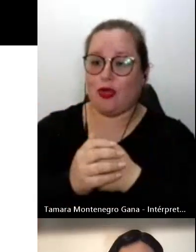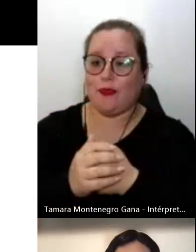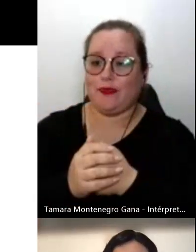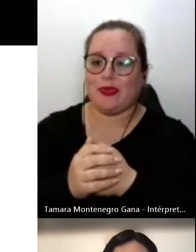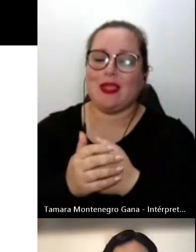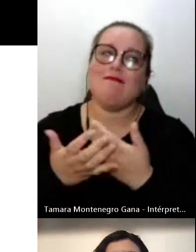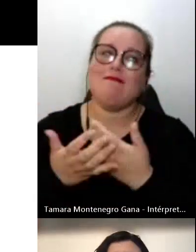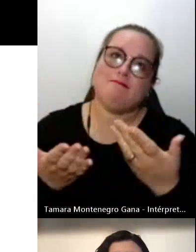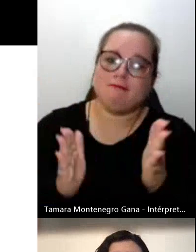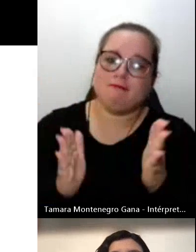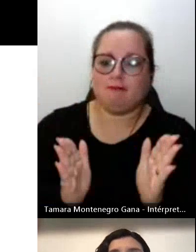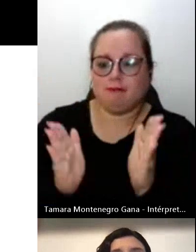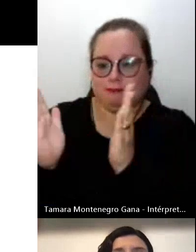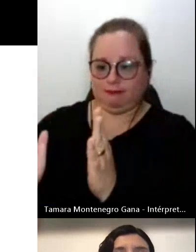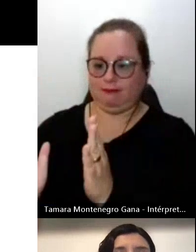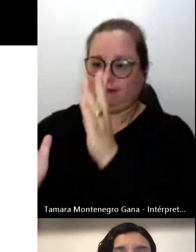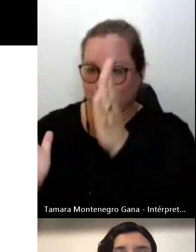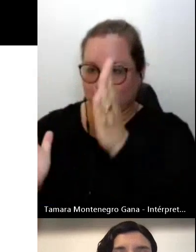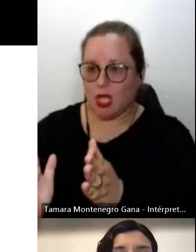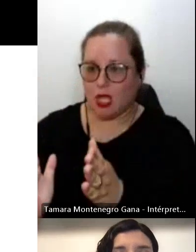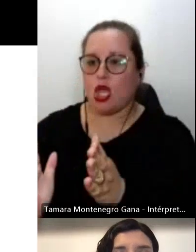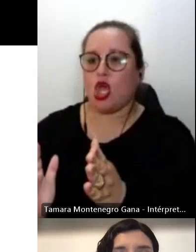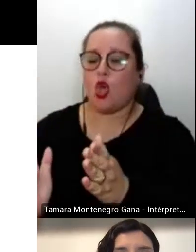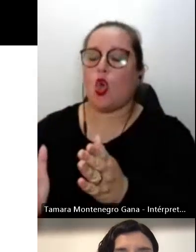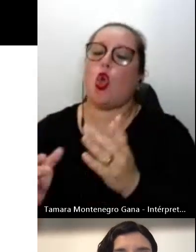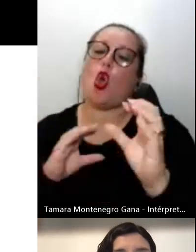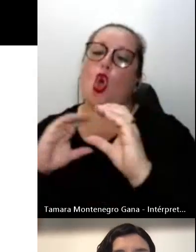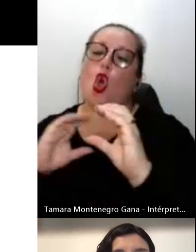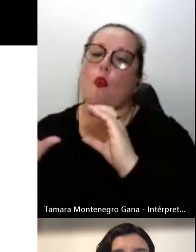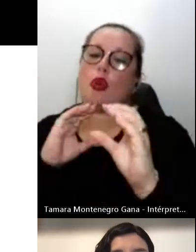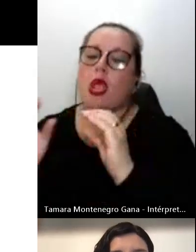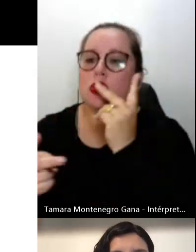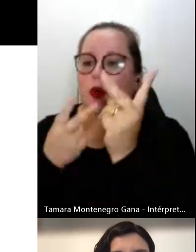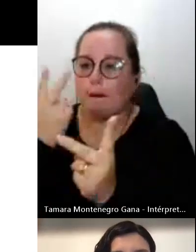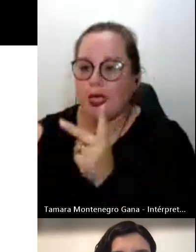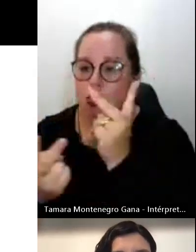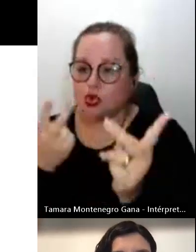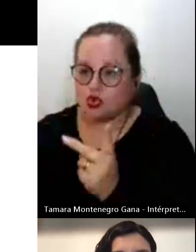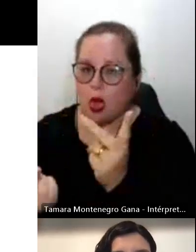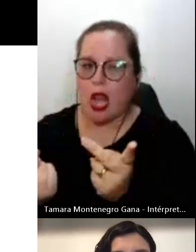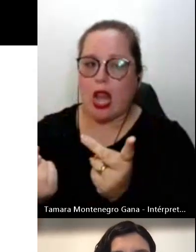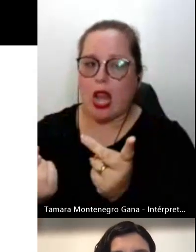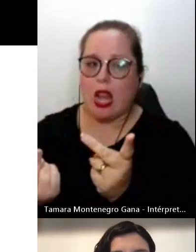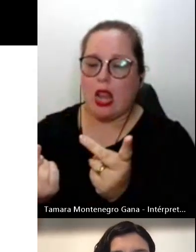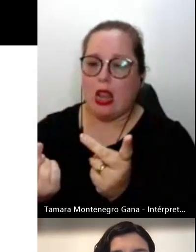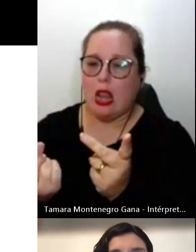parte, está la comunicación visual entendida como